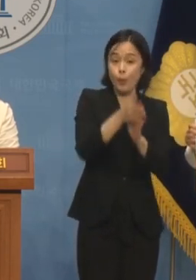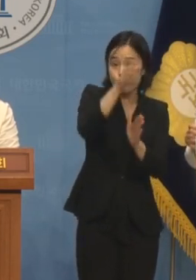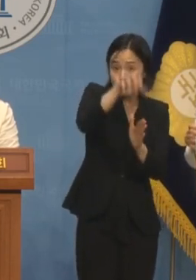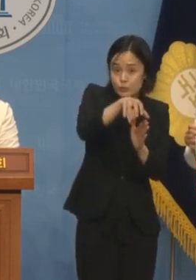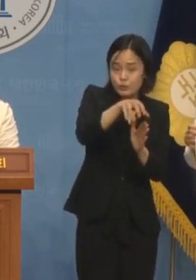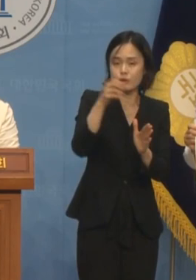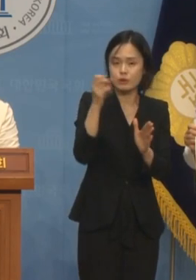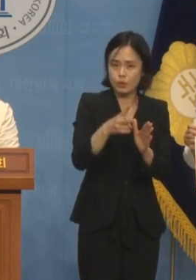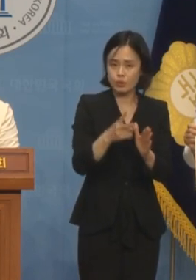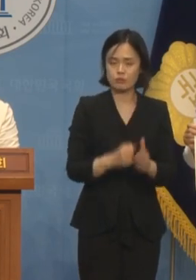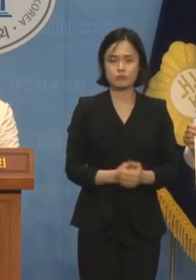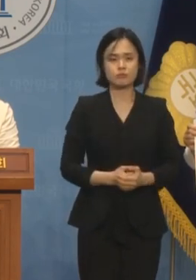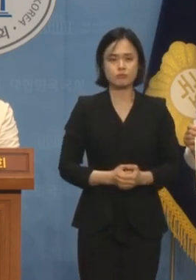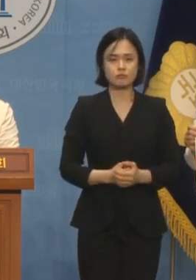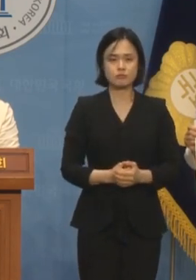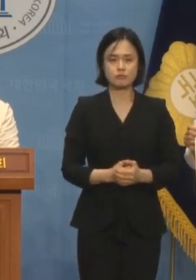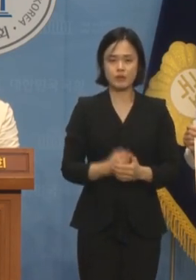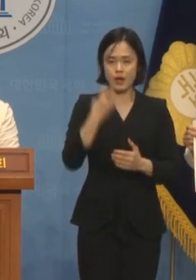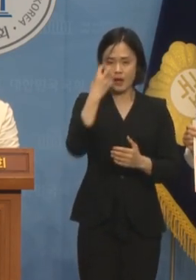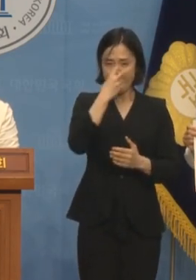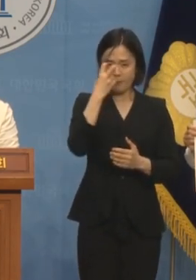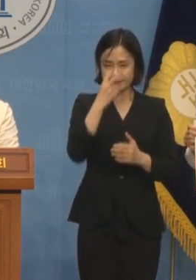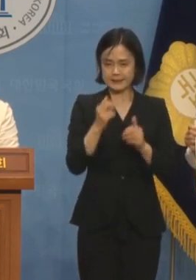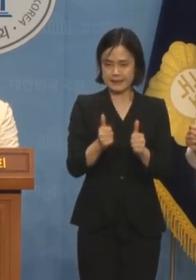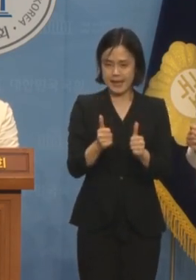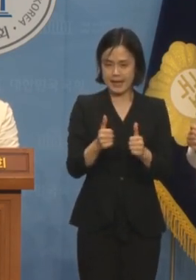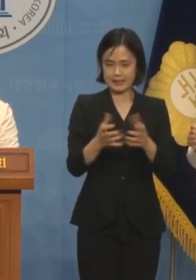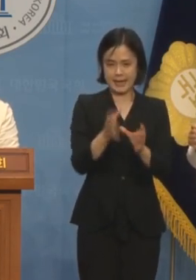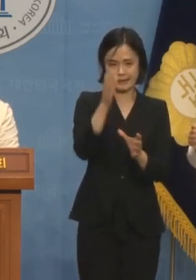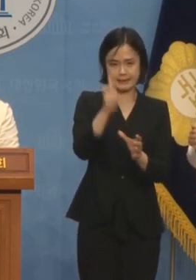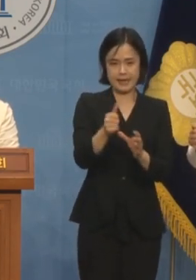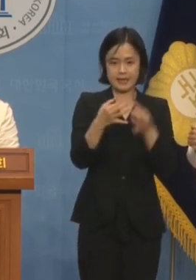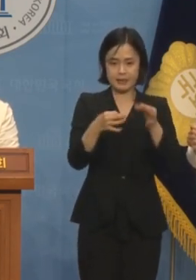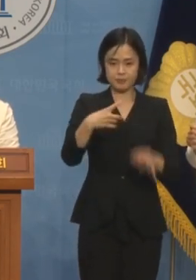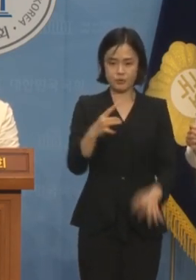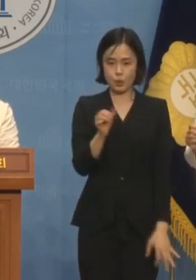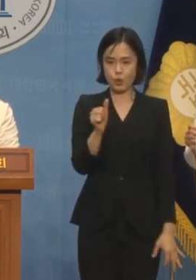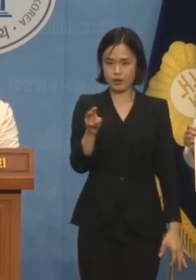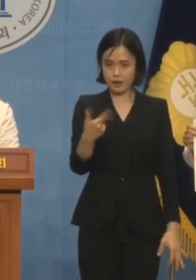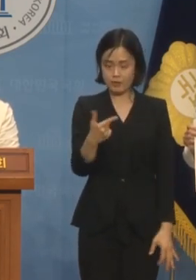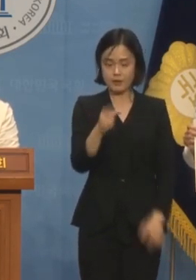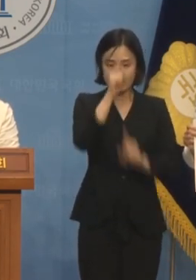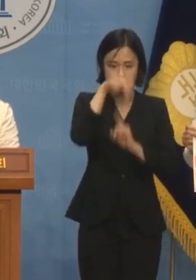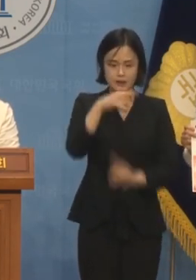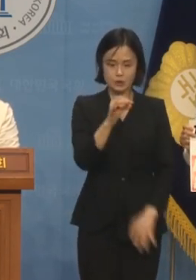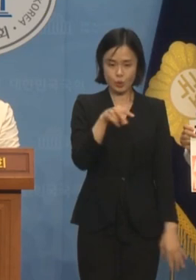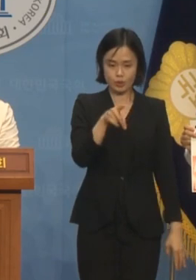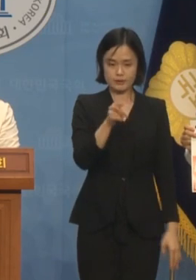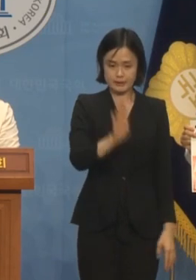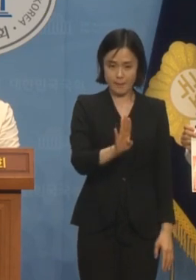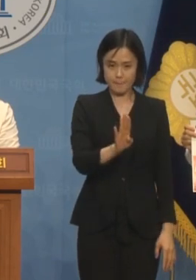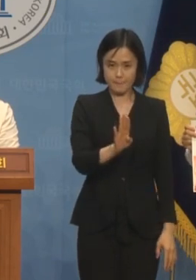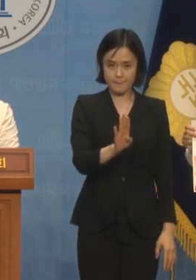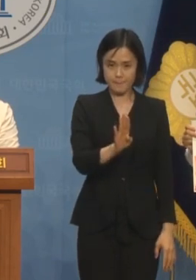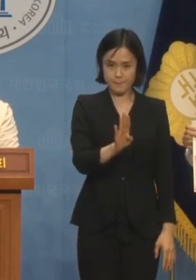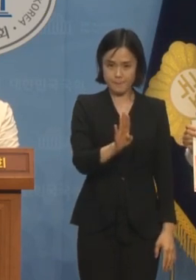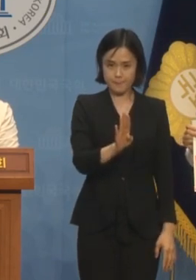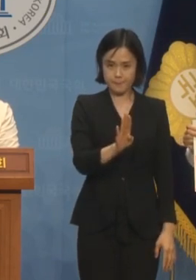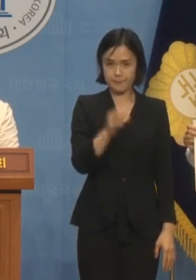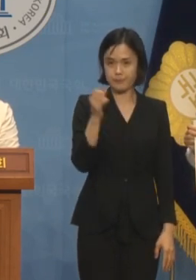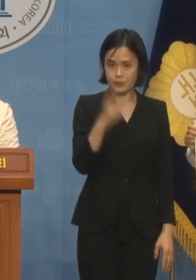깡통폰을 낸 검찰단장 김동혁, 깡통폰을 낸 이종섭 전 국방부 장관, 깡통폰을